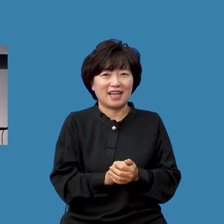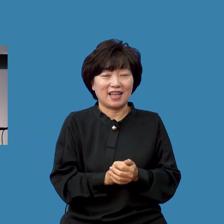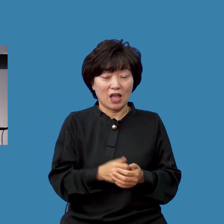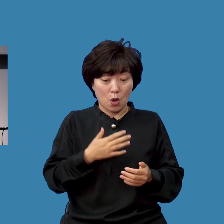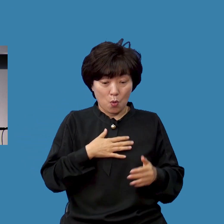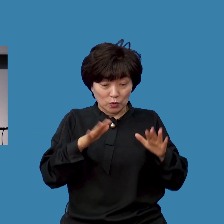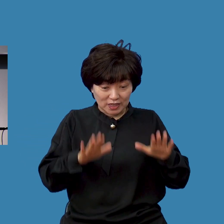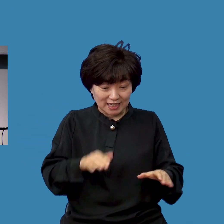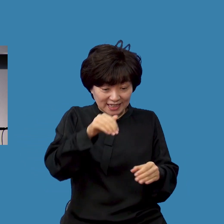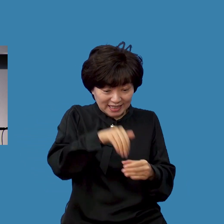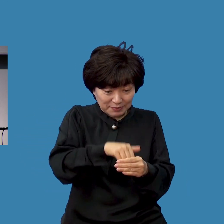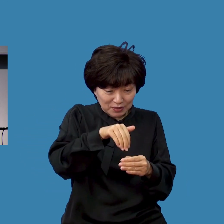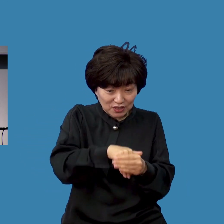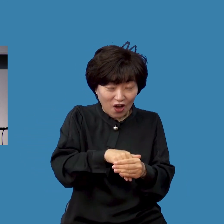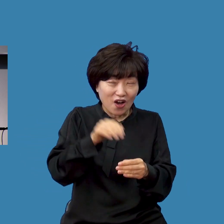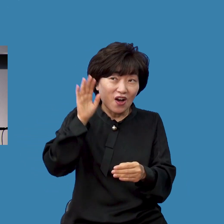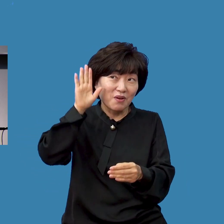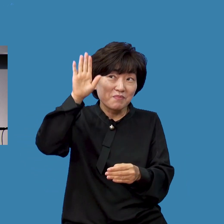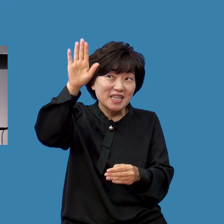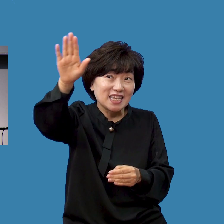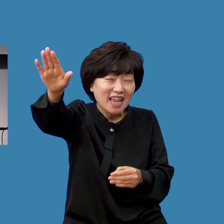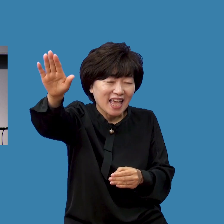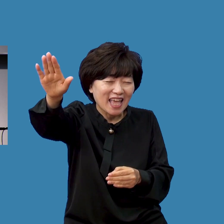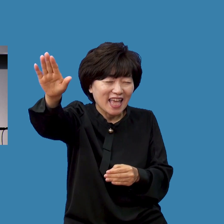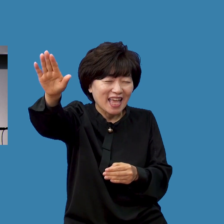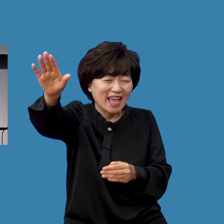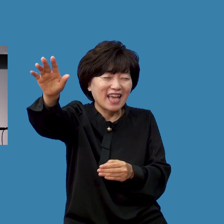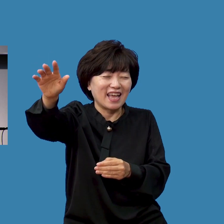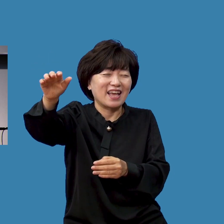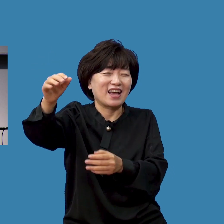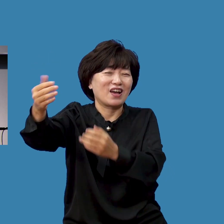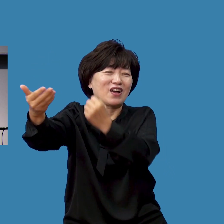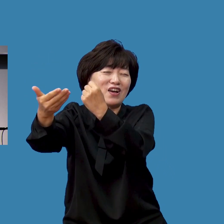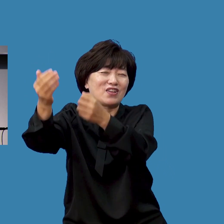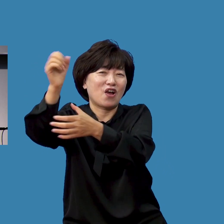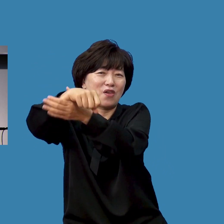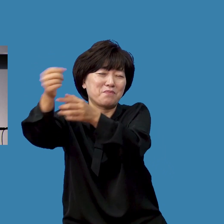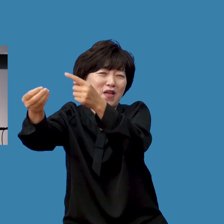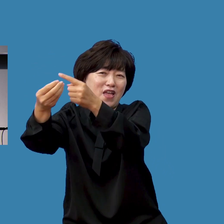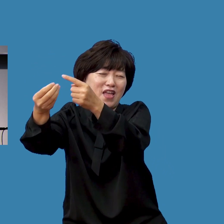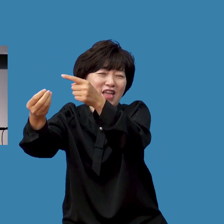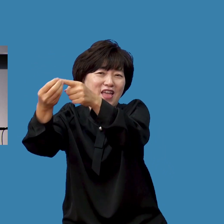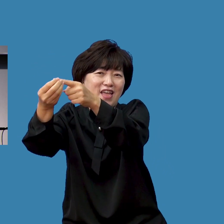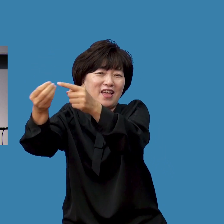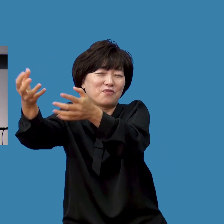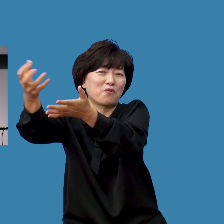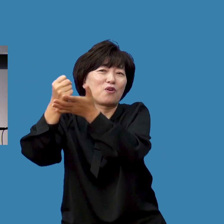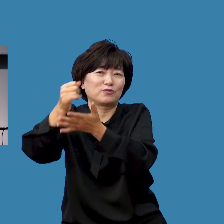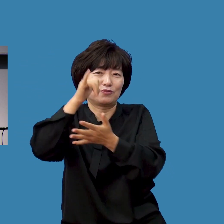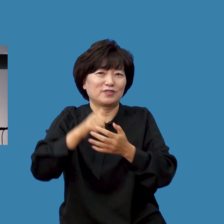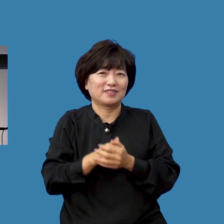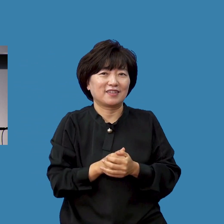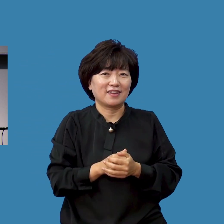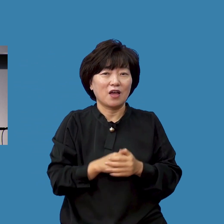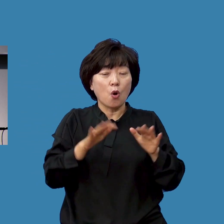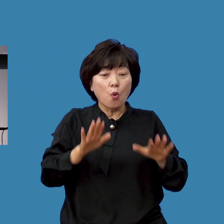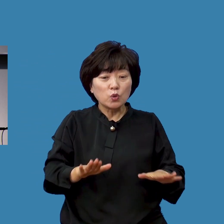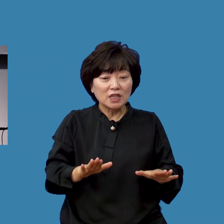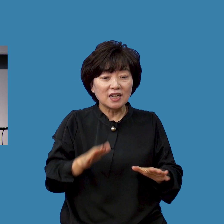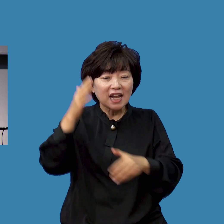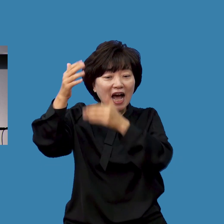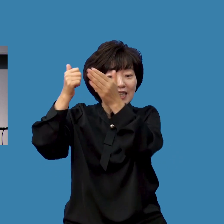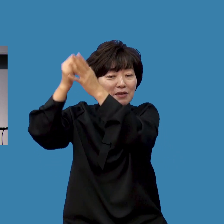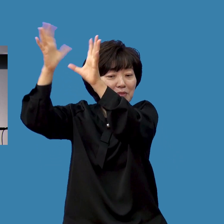그렇다면 여러분, 오늘 무엇을 심고 계십니까? 오늘 여러분 무엇을 심고 계십니까? 오늘